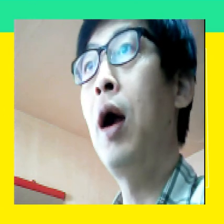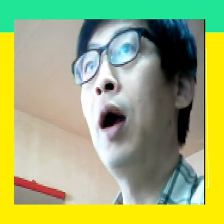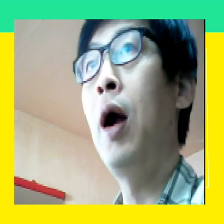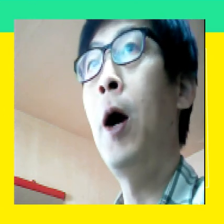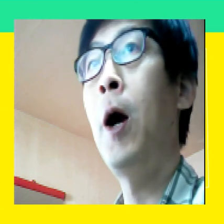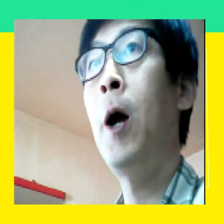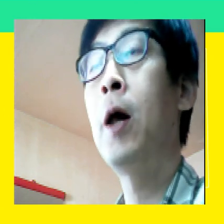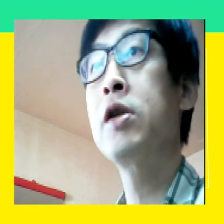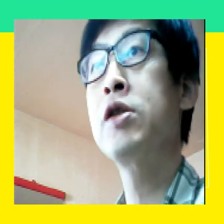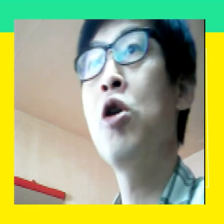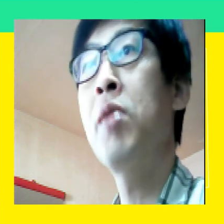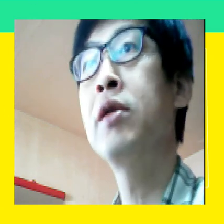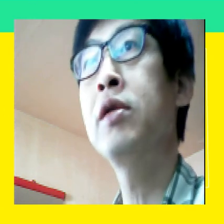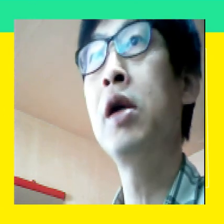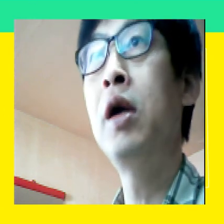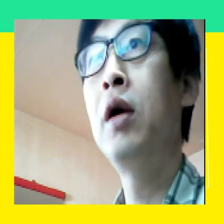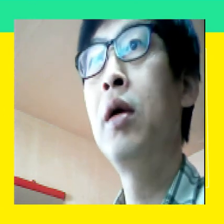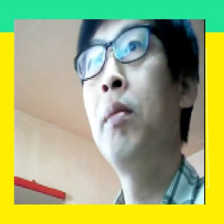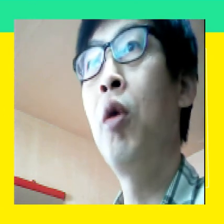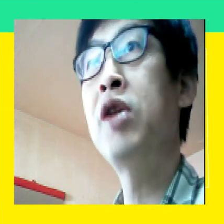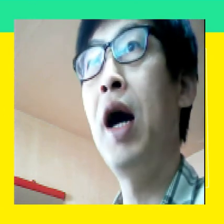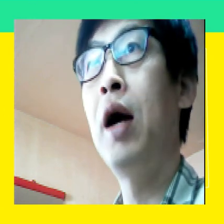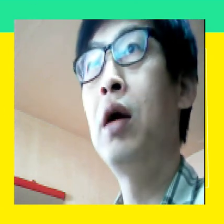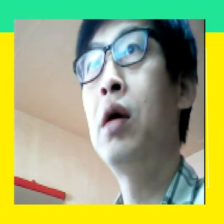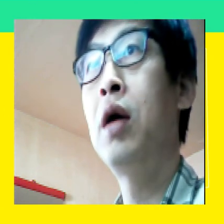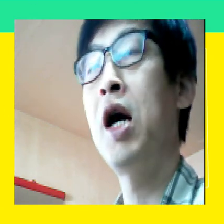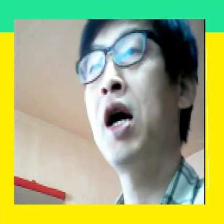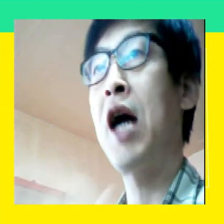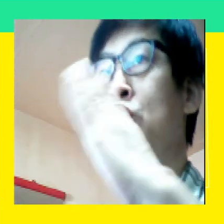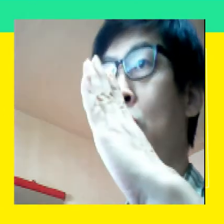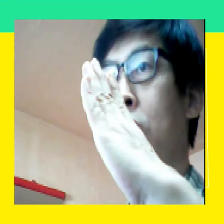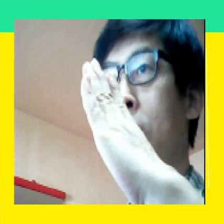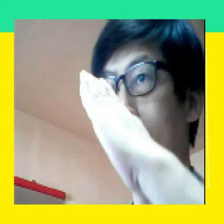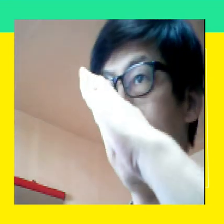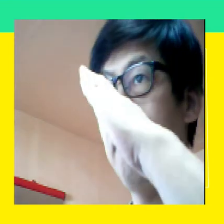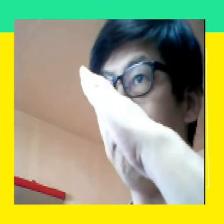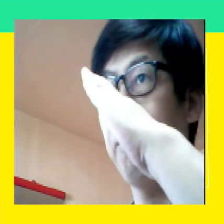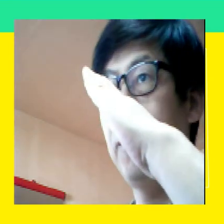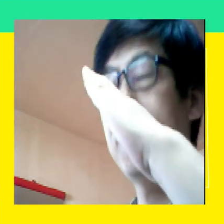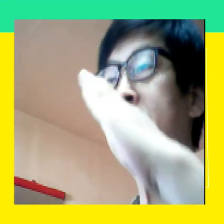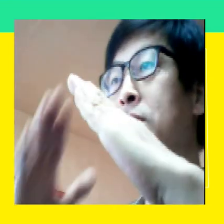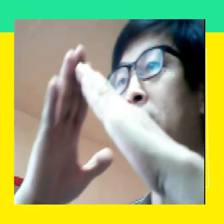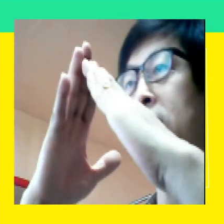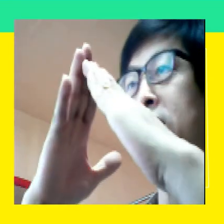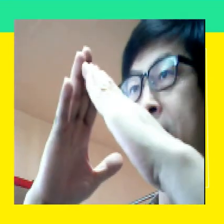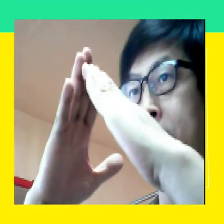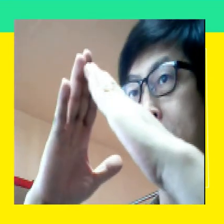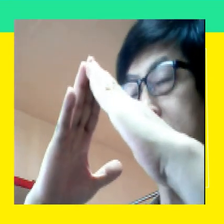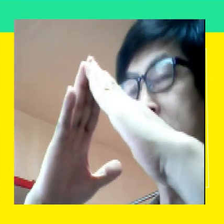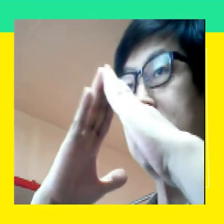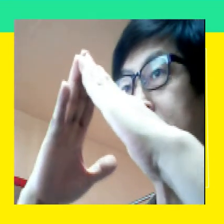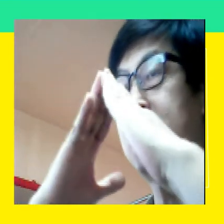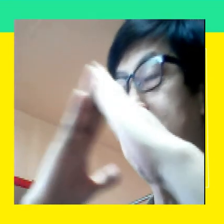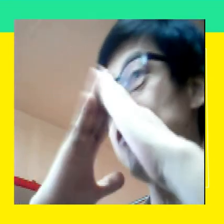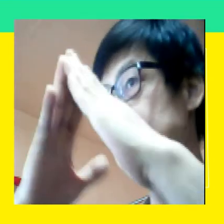처음에는 뭐냐 아 가족 이게 집이에요 이게 집